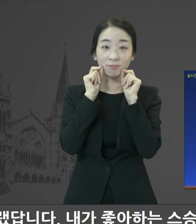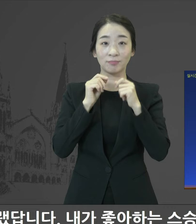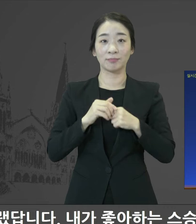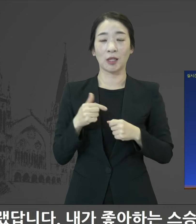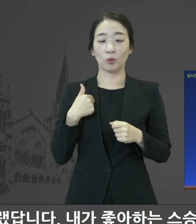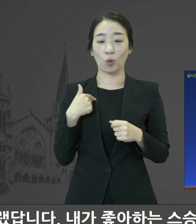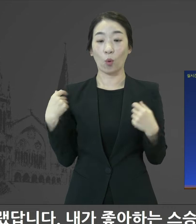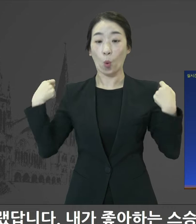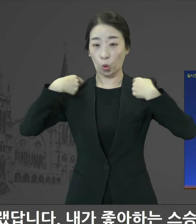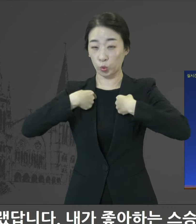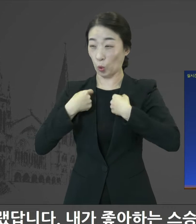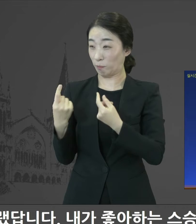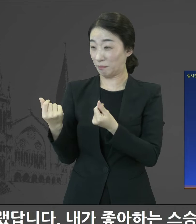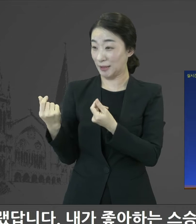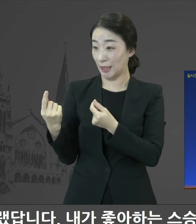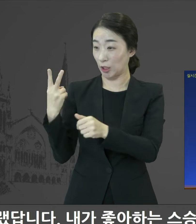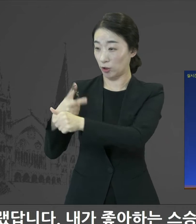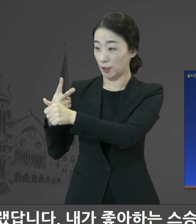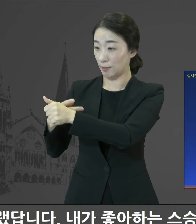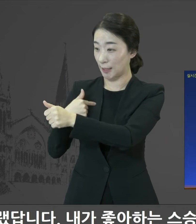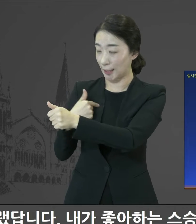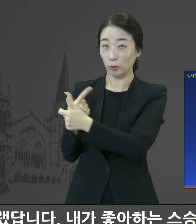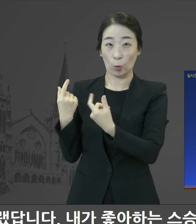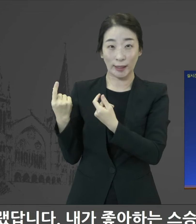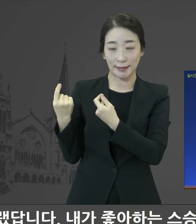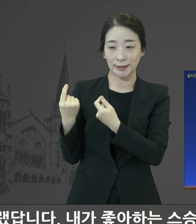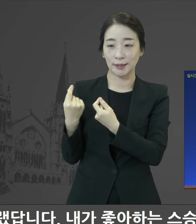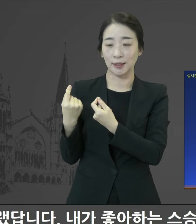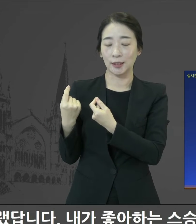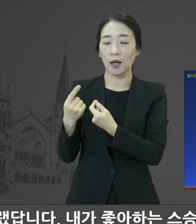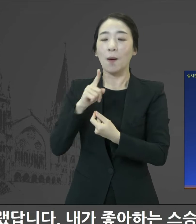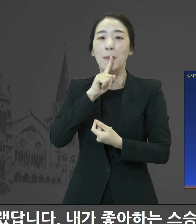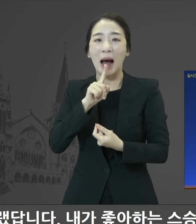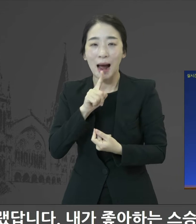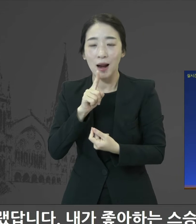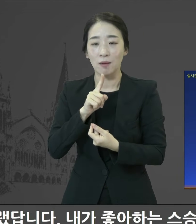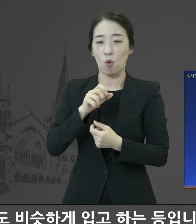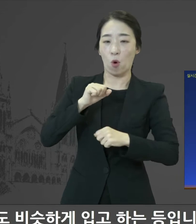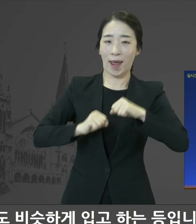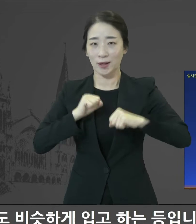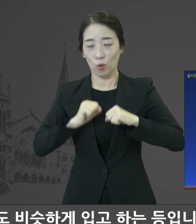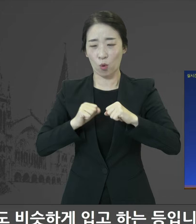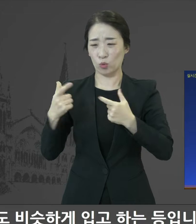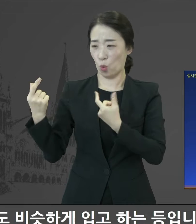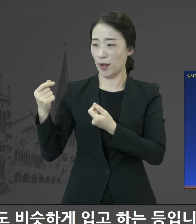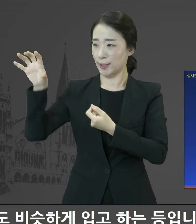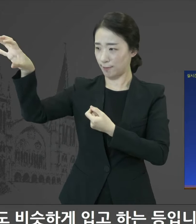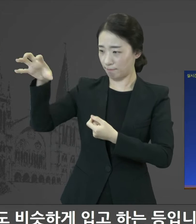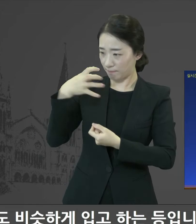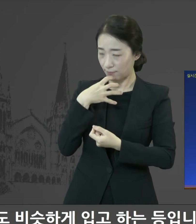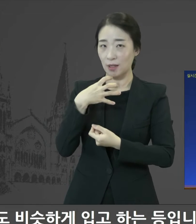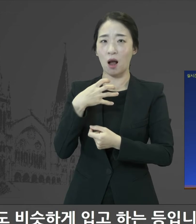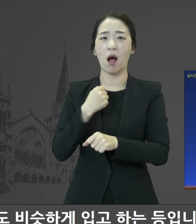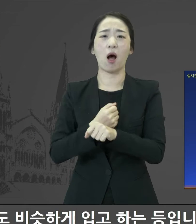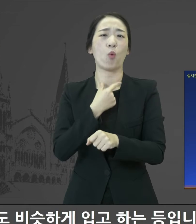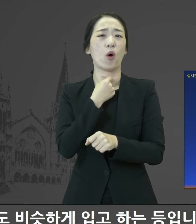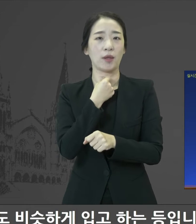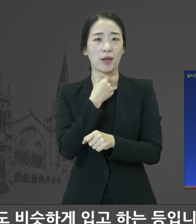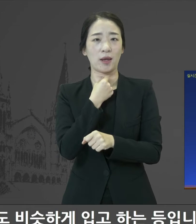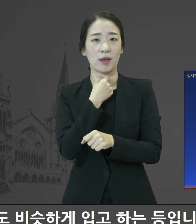제 생각에는 목소리도 흉내내지 않았나, 어투도 흉내내지 않았나, 그런 생각이 듭니다. 근데